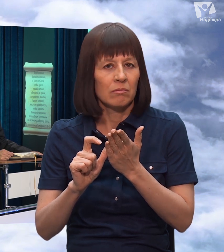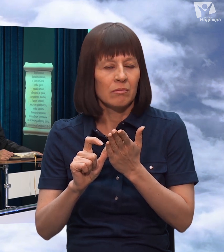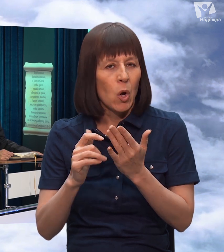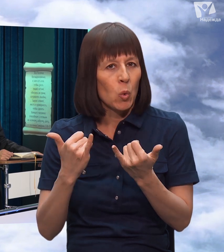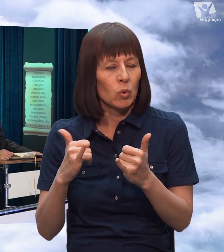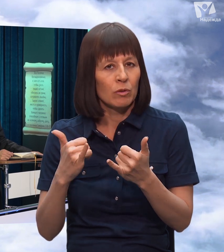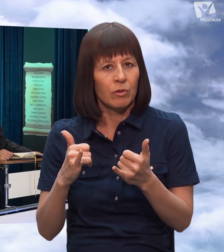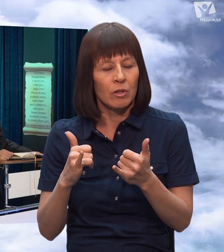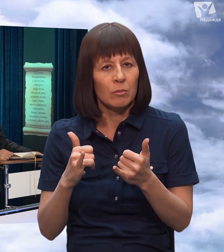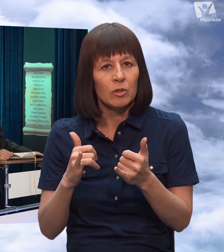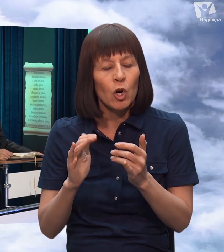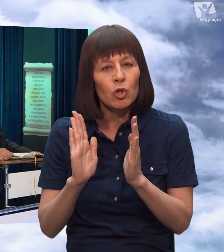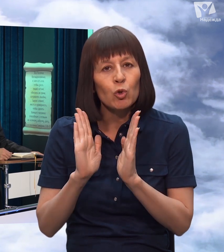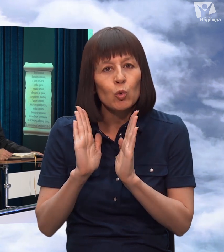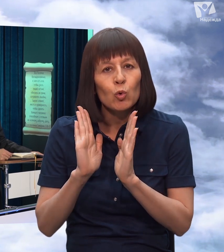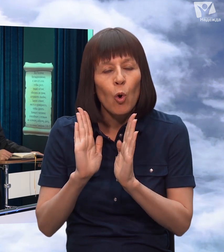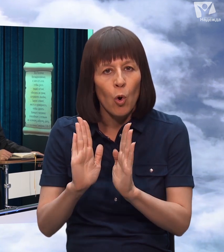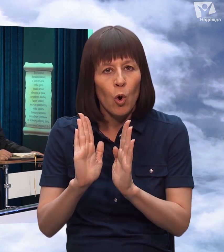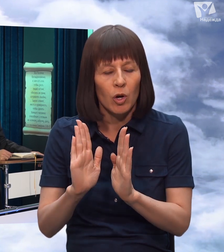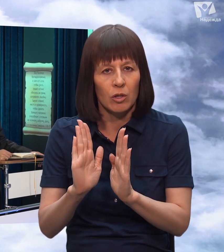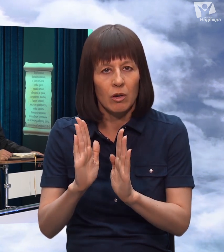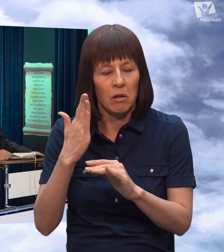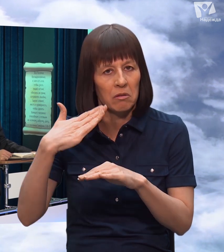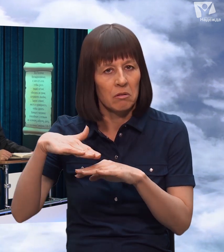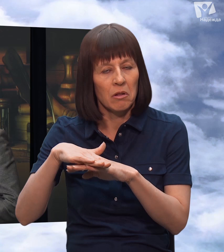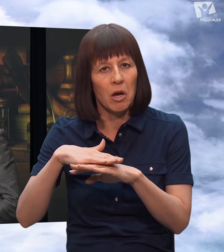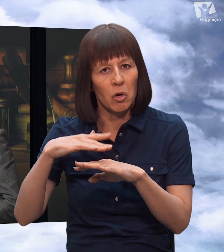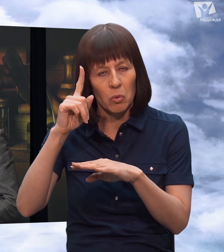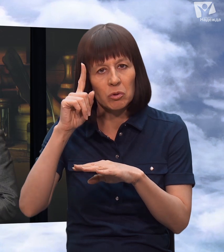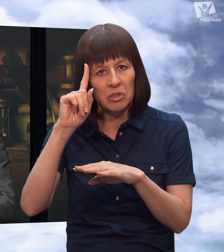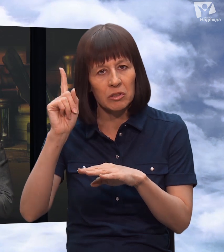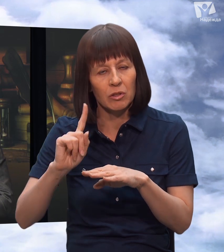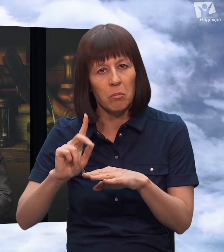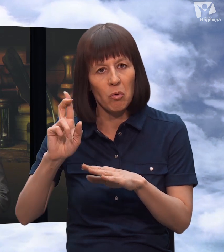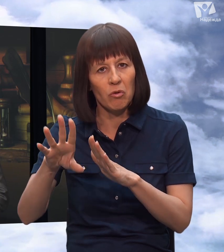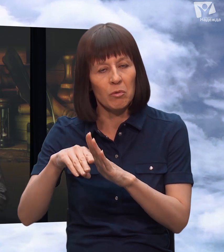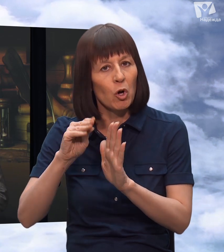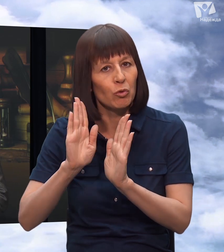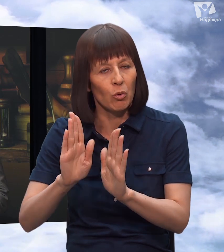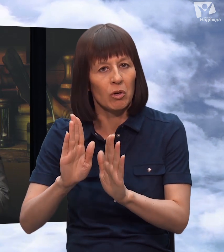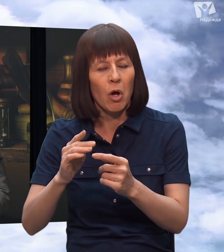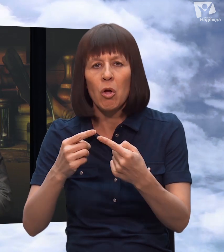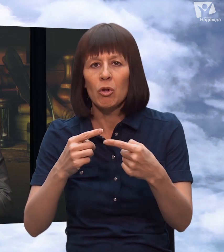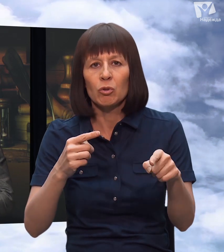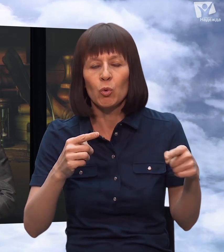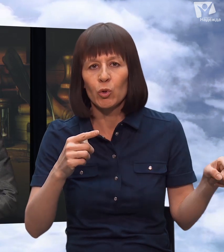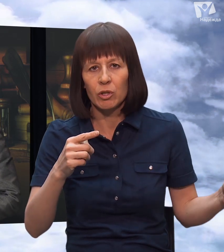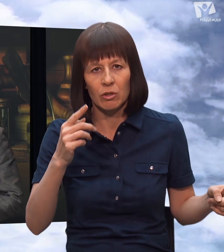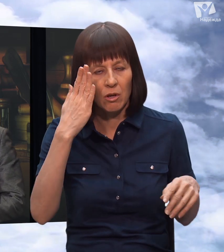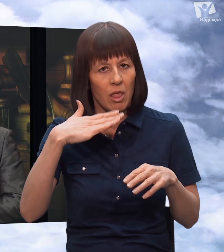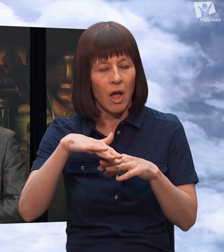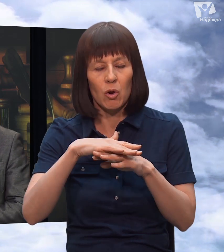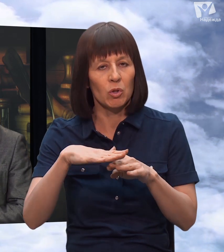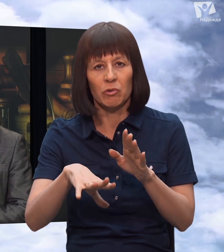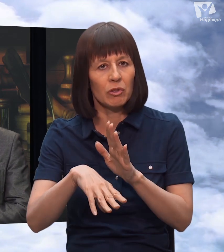моисей говорит только отцов твоих принял господь и возлюбил их избрал вас